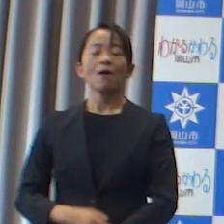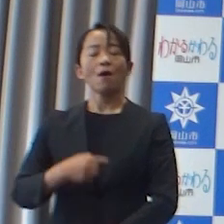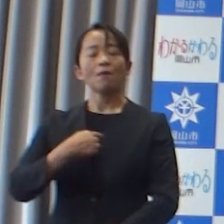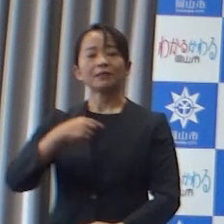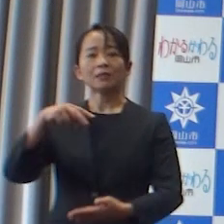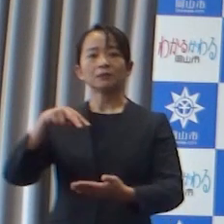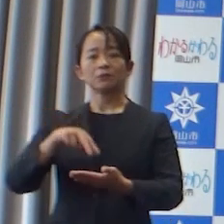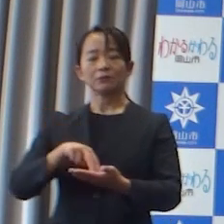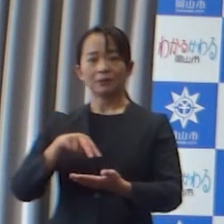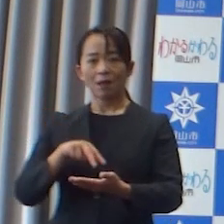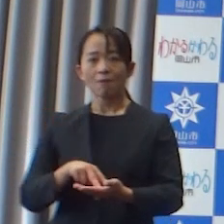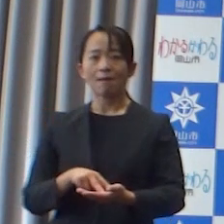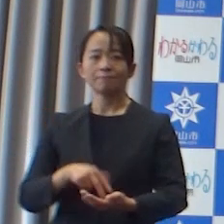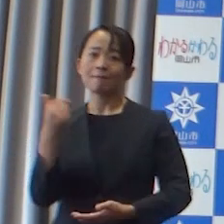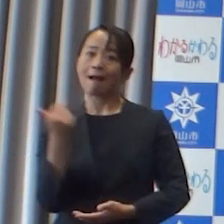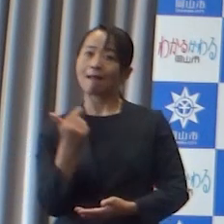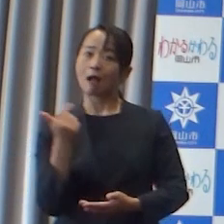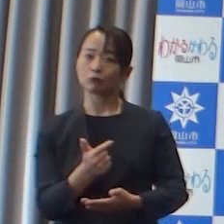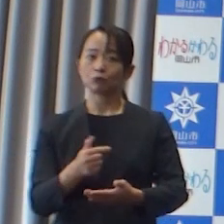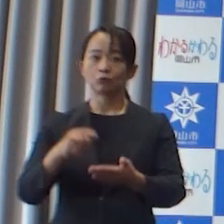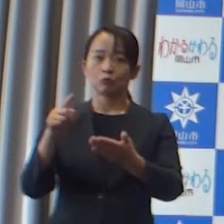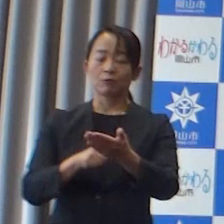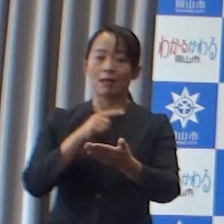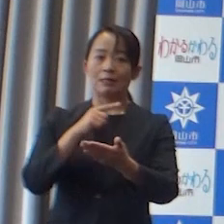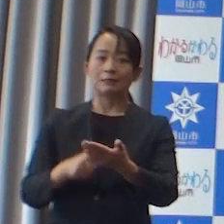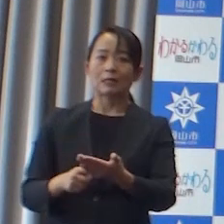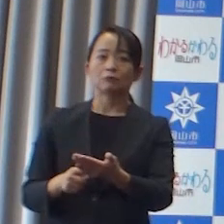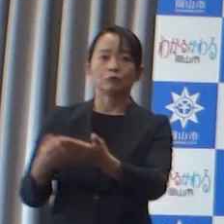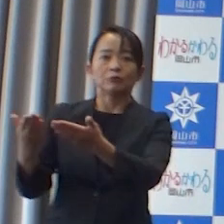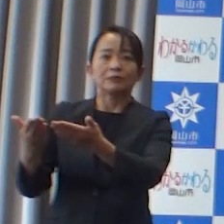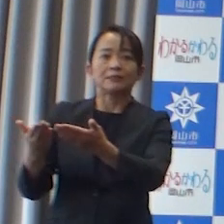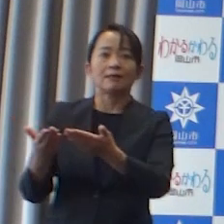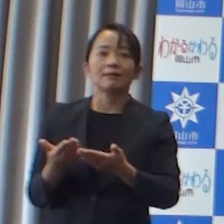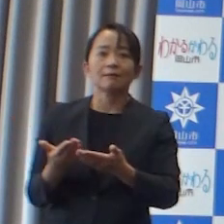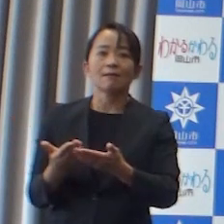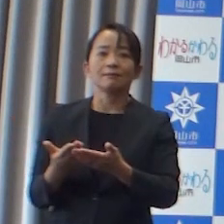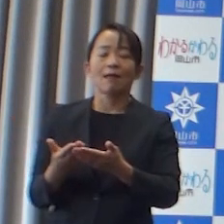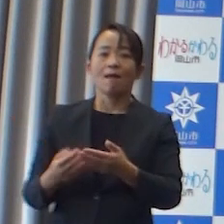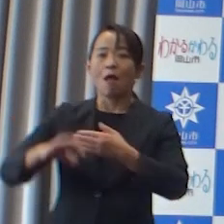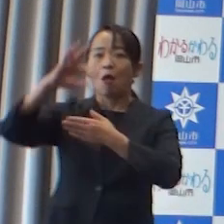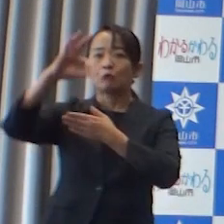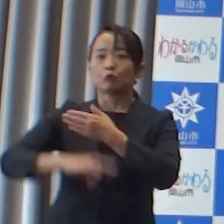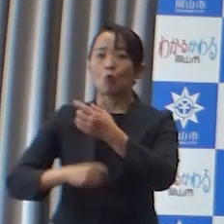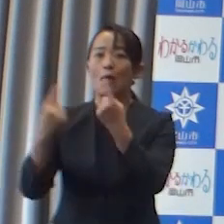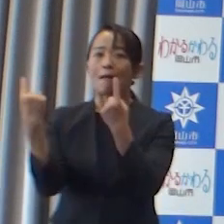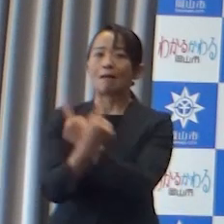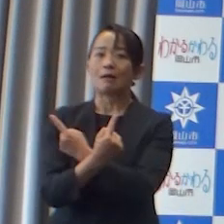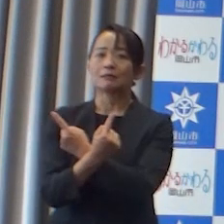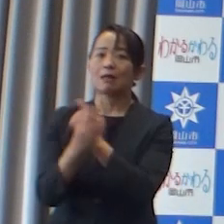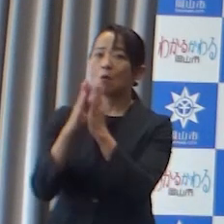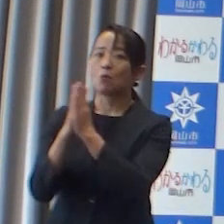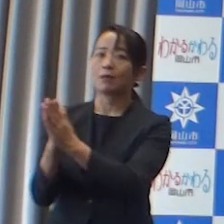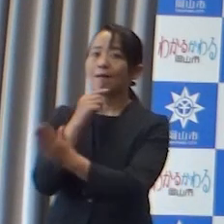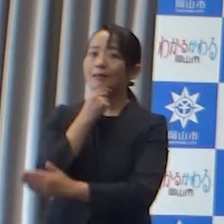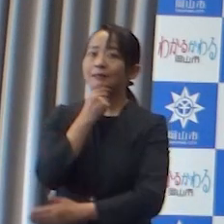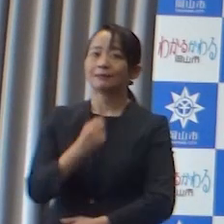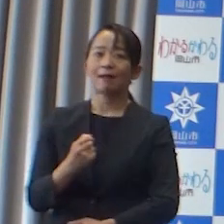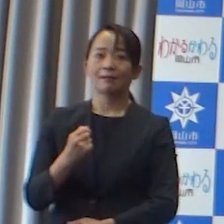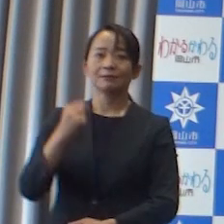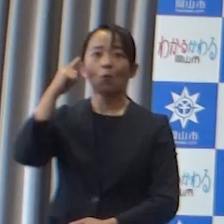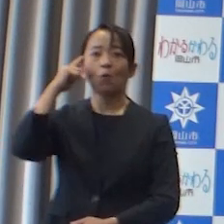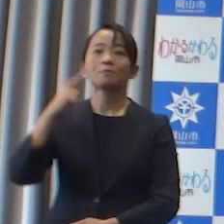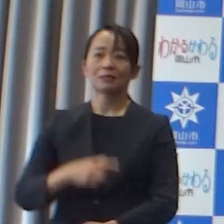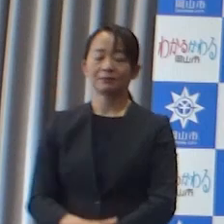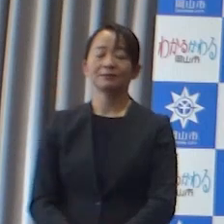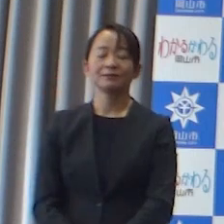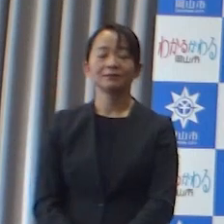私としては早期に決着をしてもらい、条例改正をお願いできればというように思っ